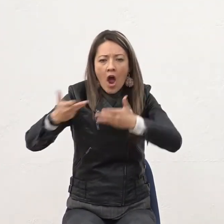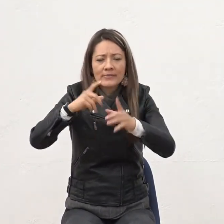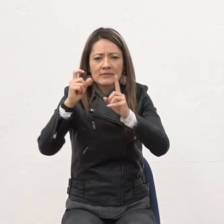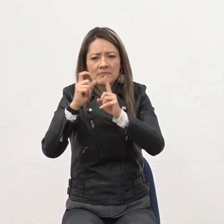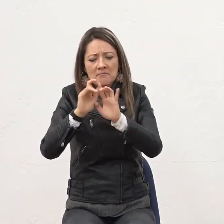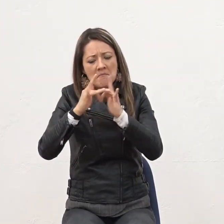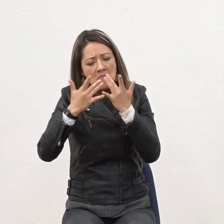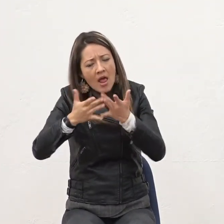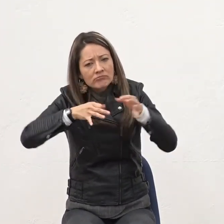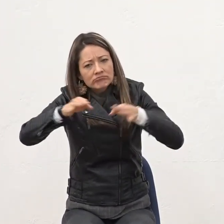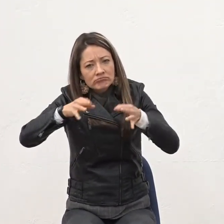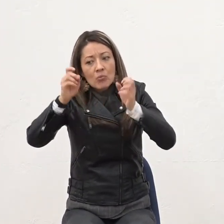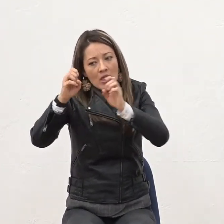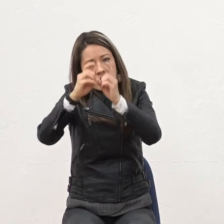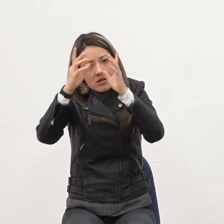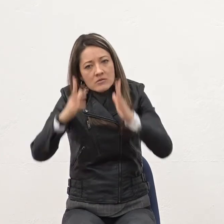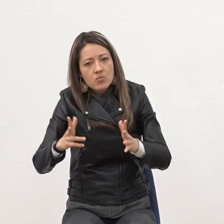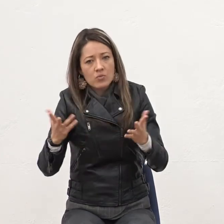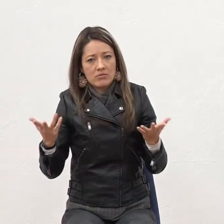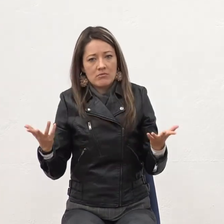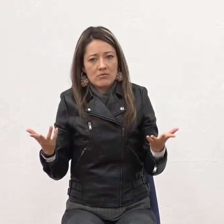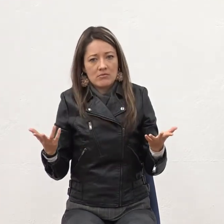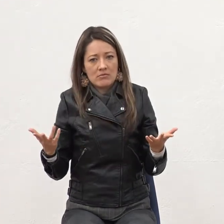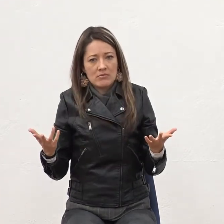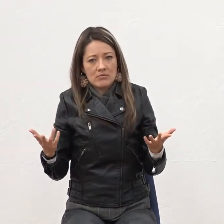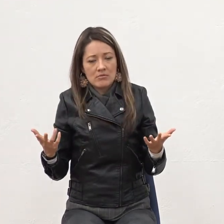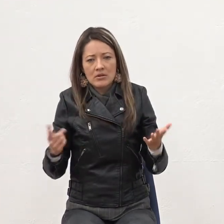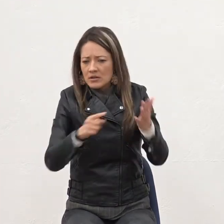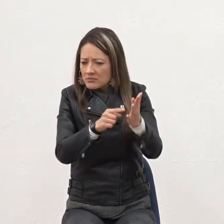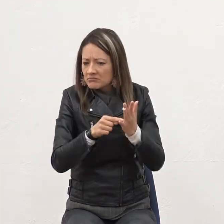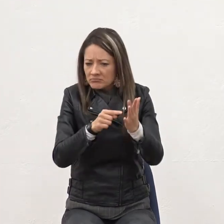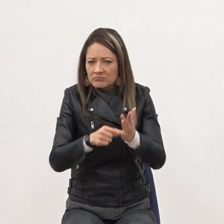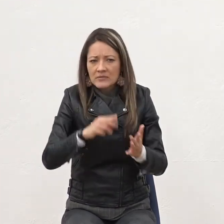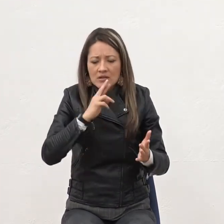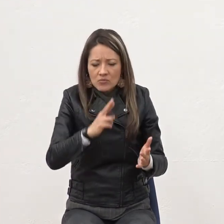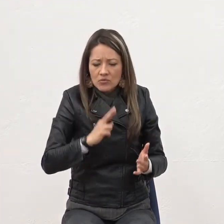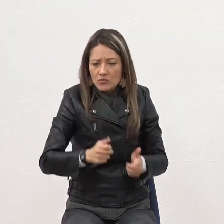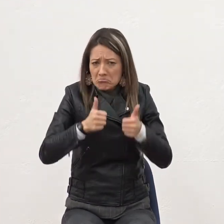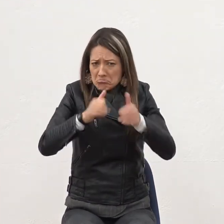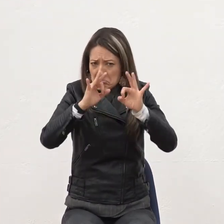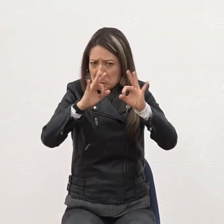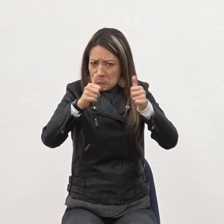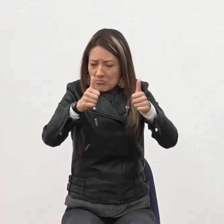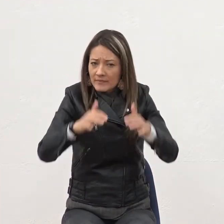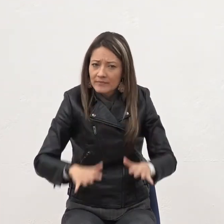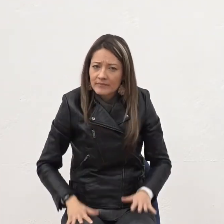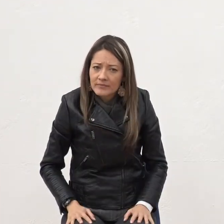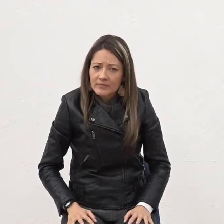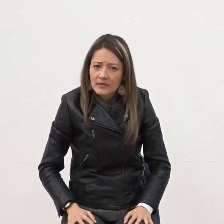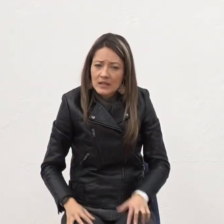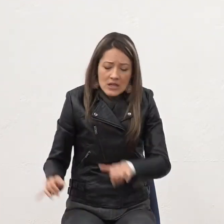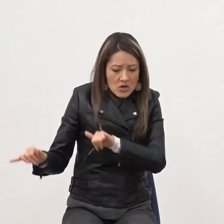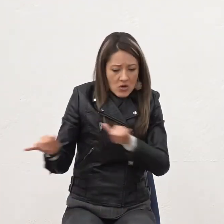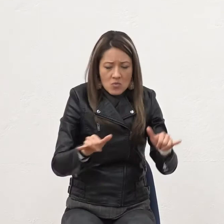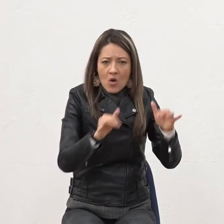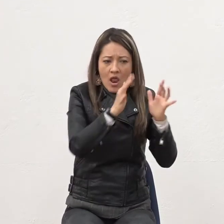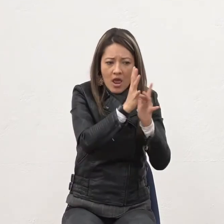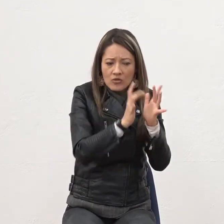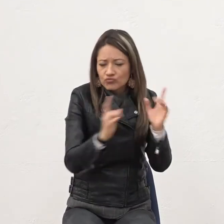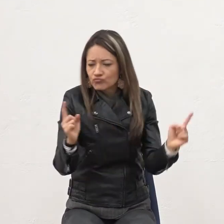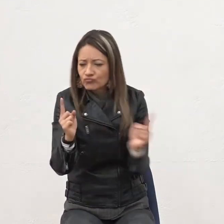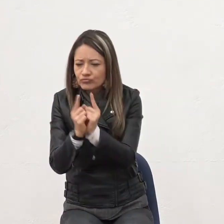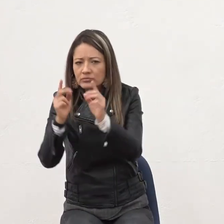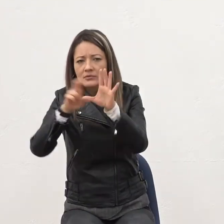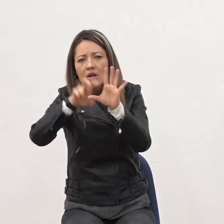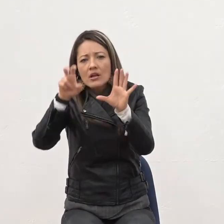palabra, podemos discipular y los resultados van a ser buenísimos, como el resultado que tuvo Jesús con